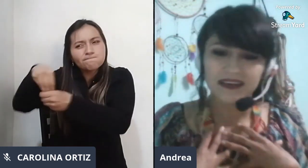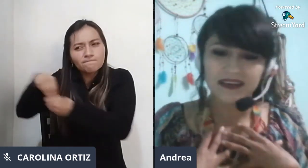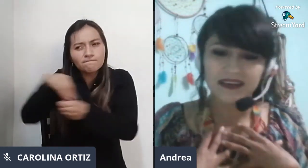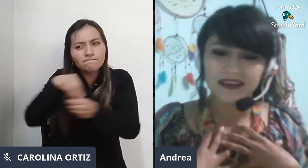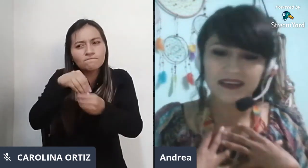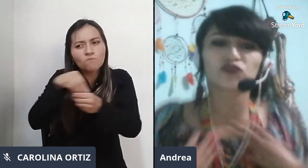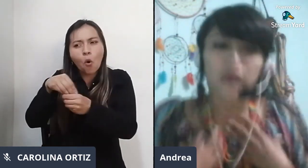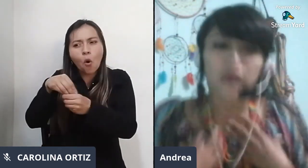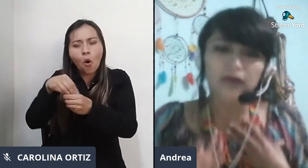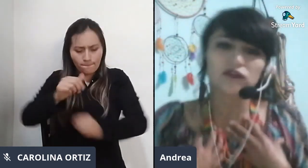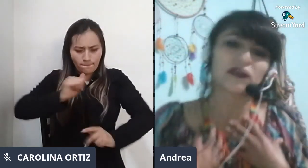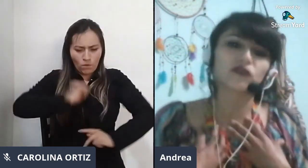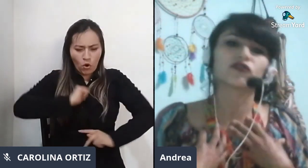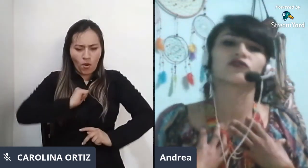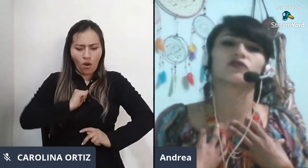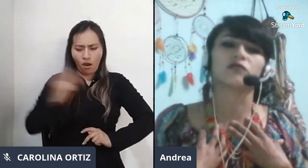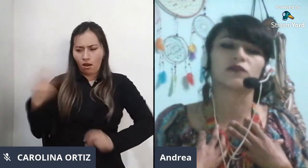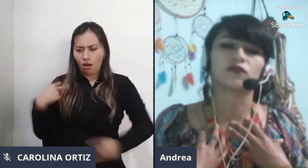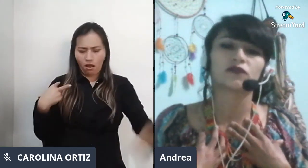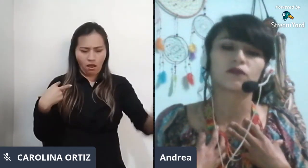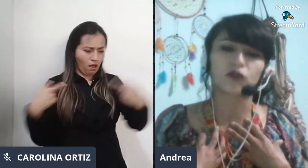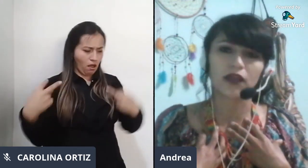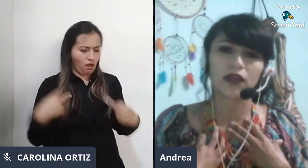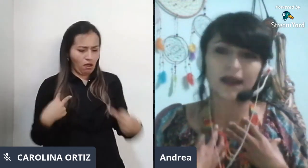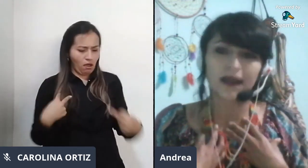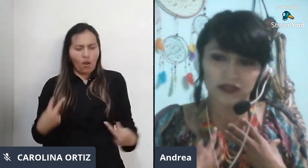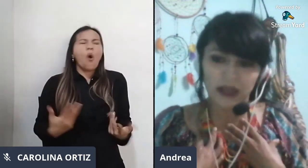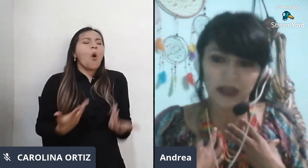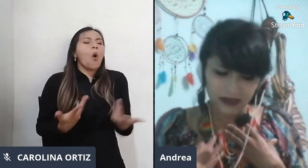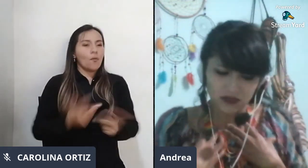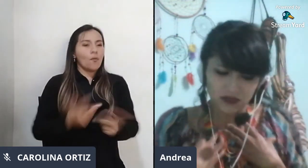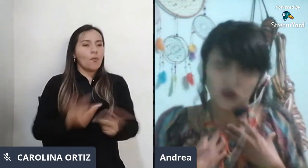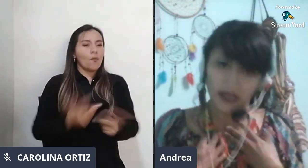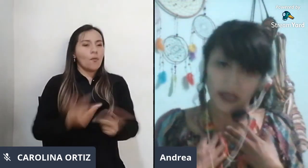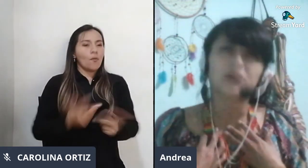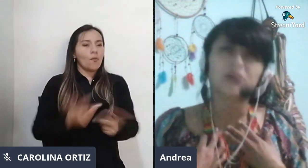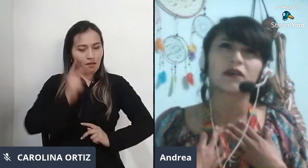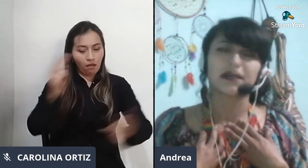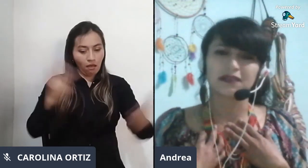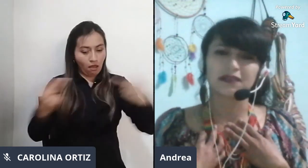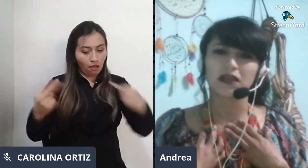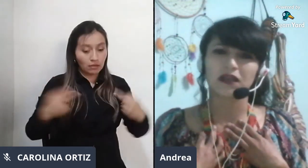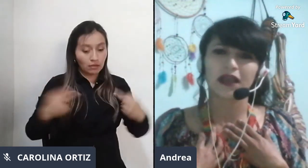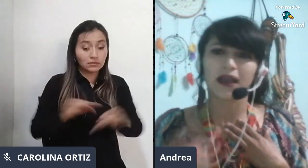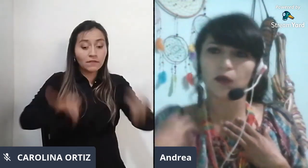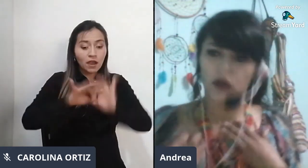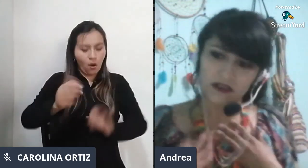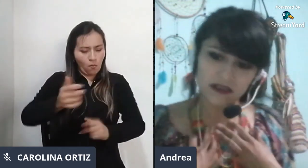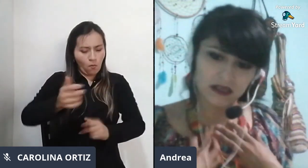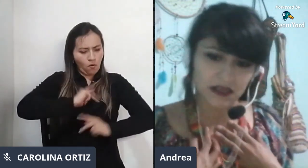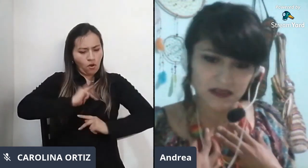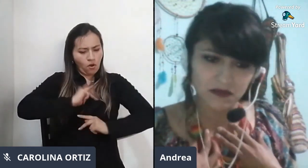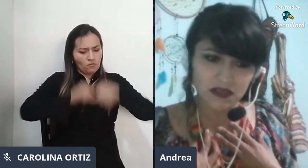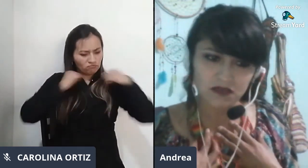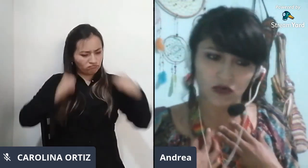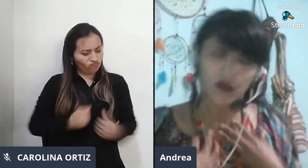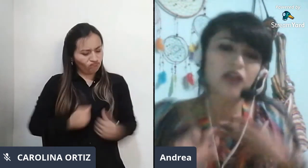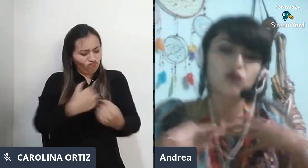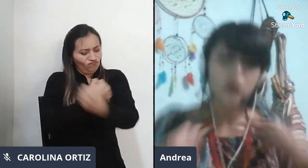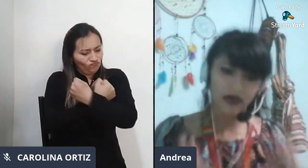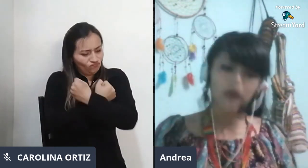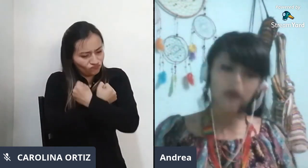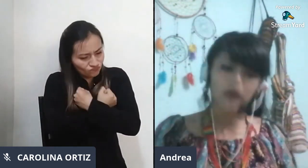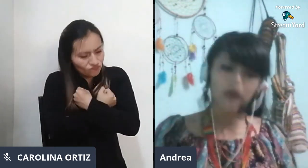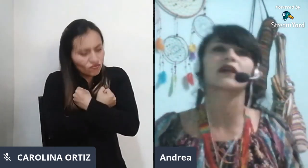a nosotros mismos, porque el valor del sujeto es también el amor que se tiene a sí mismo, el cuidado también que le otorga a